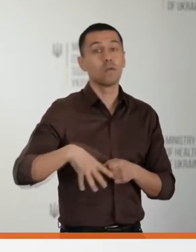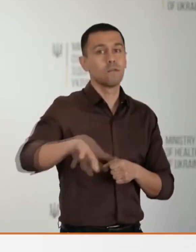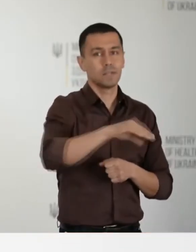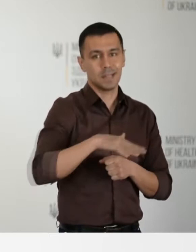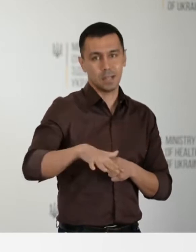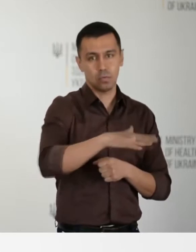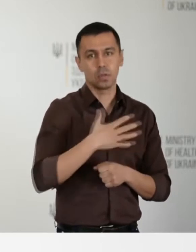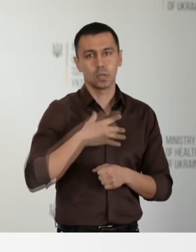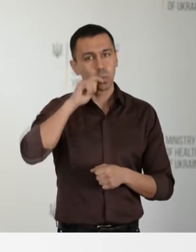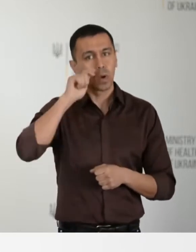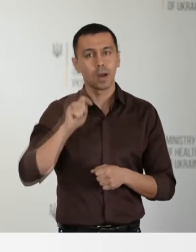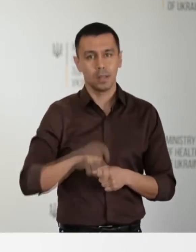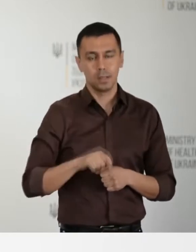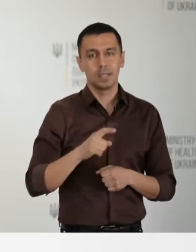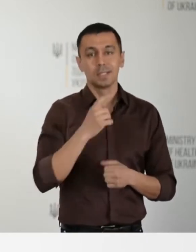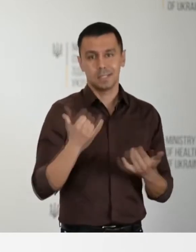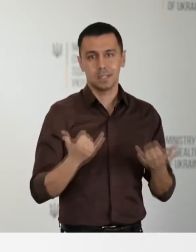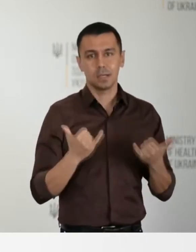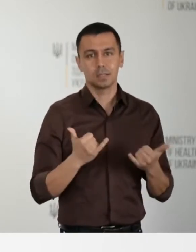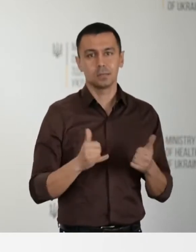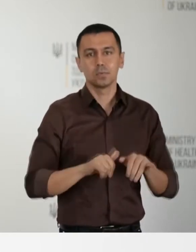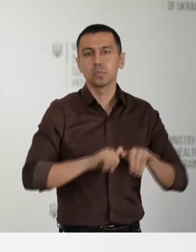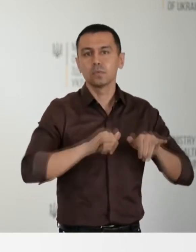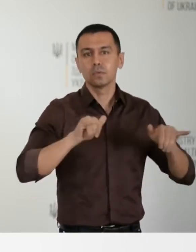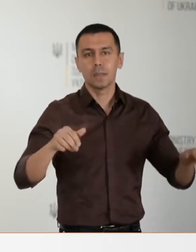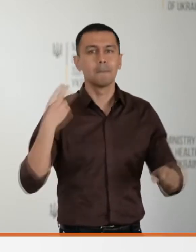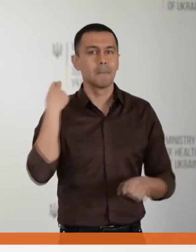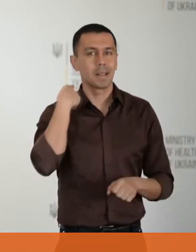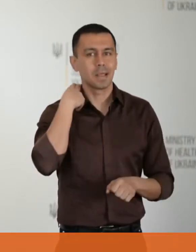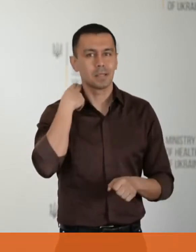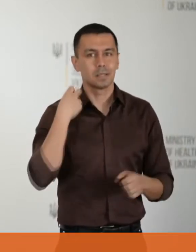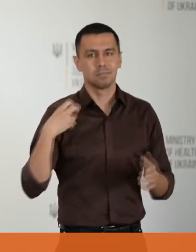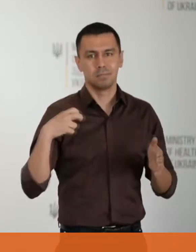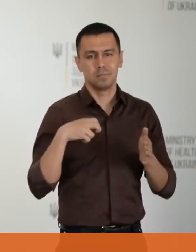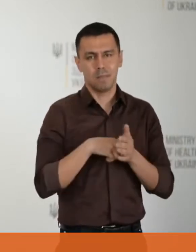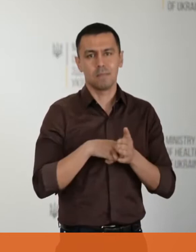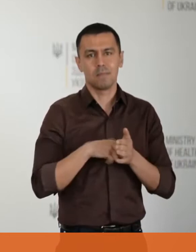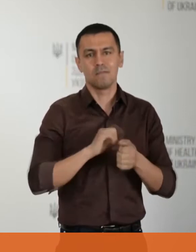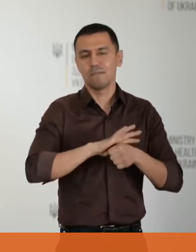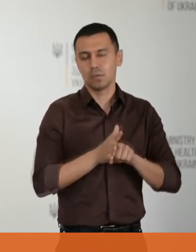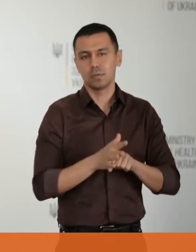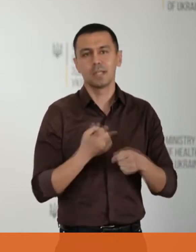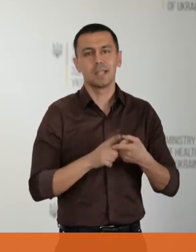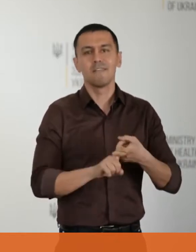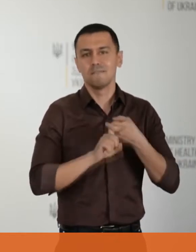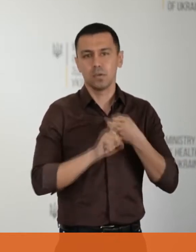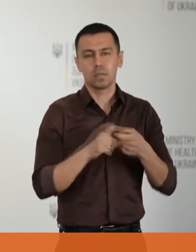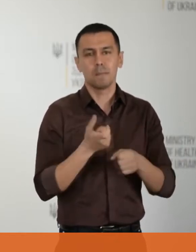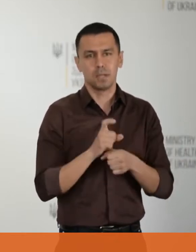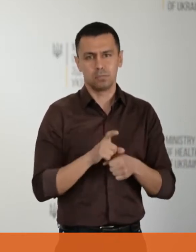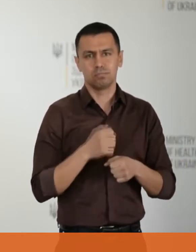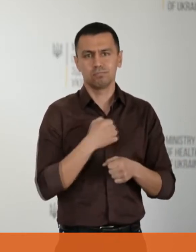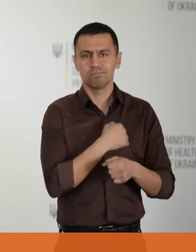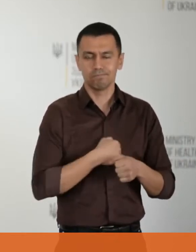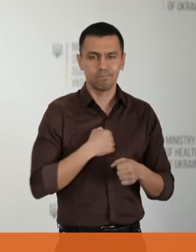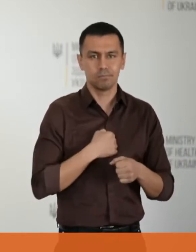всій території нашої країни зараз розповсюджений британський штам вірусу. Цей штам вірусу більш